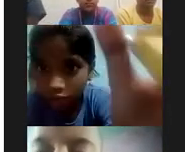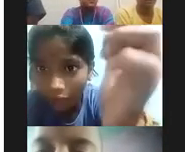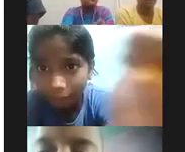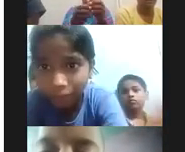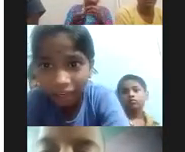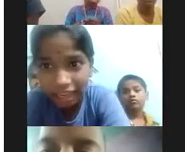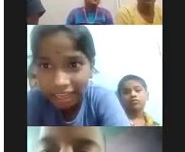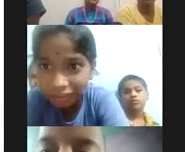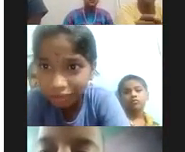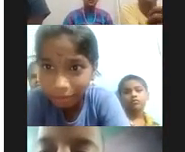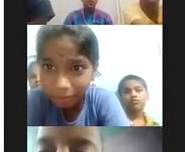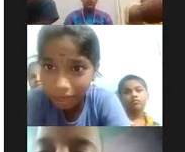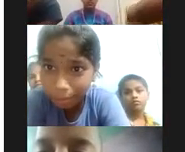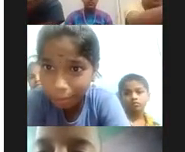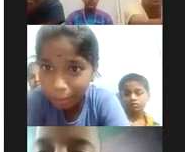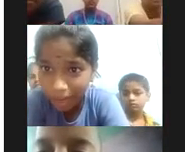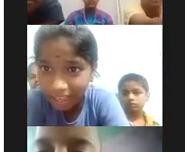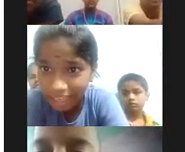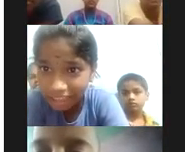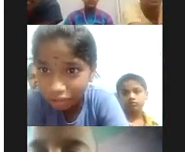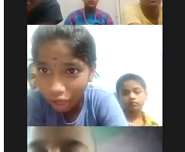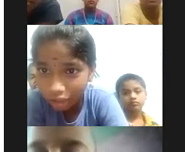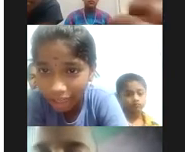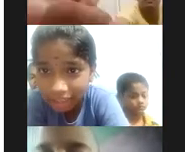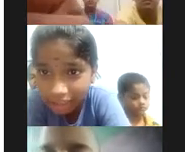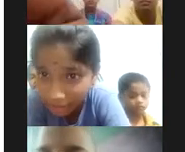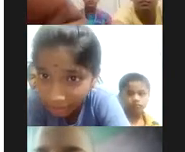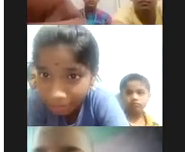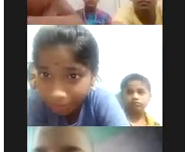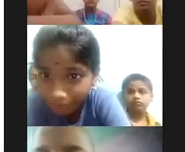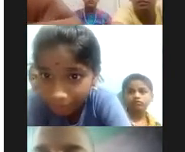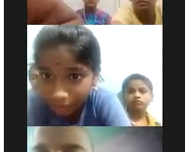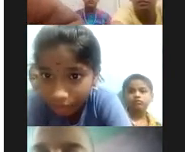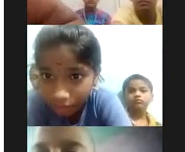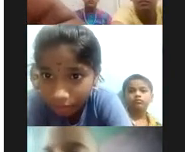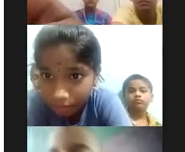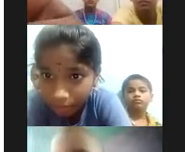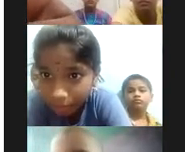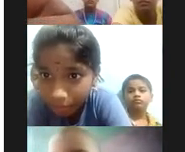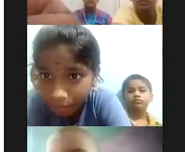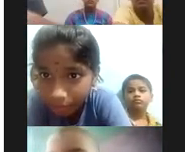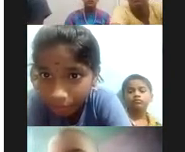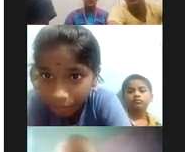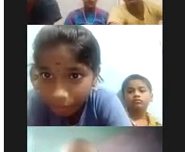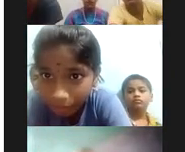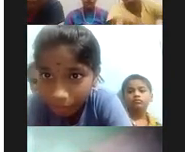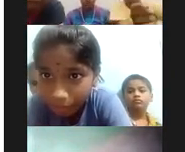టాప్ ద కలర్స్ ఫ్రమ్ ద బ్రైటెస్ట్ టు డార్కెస్ట్. ఇలా బ్రైటెస్ట్ ఏది డార్కెస్ట్ ఏది సొల్ల?